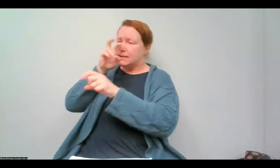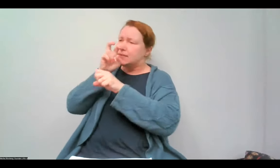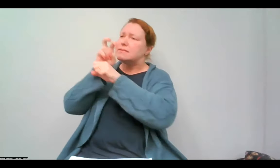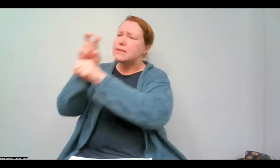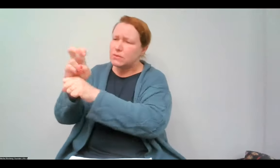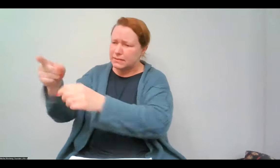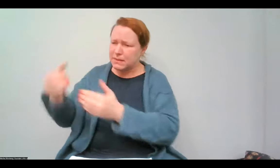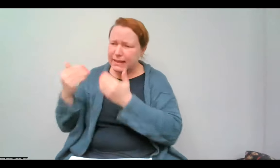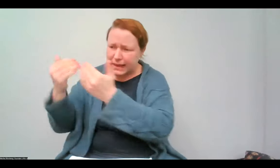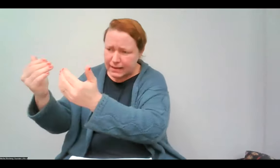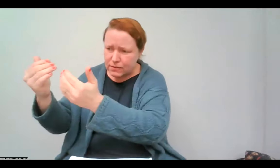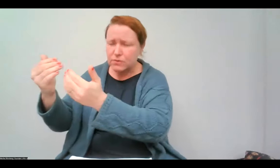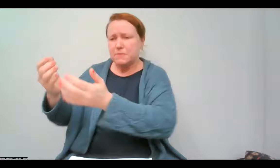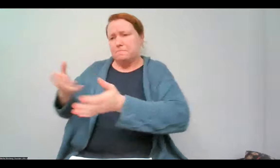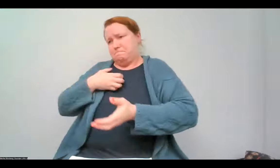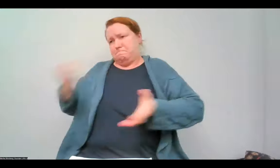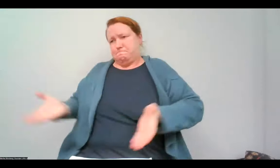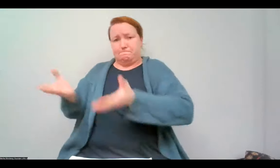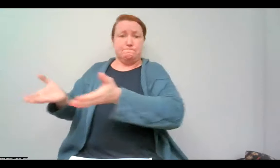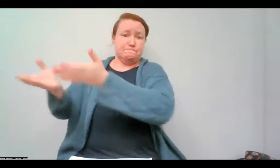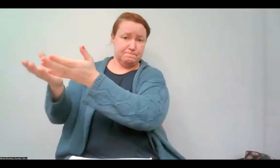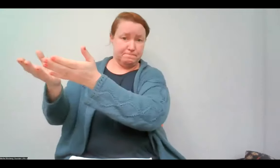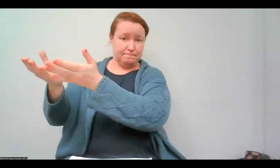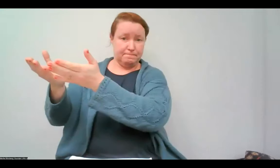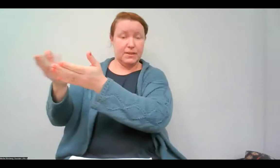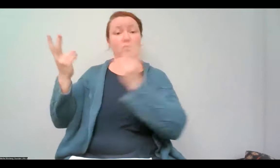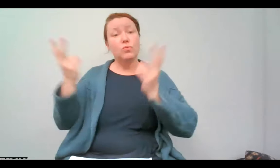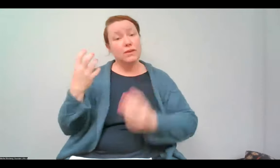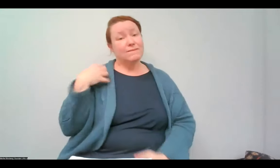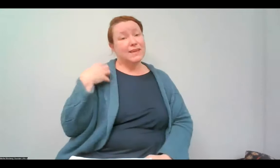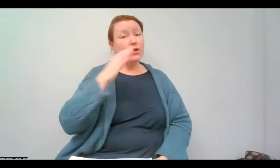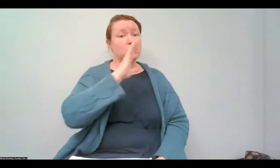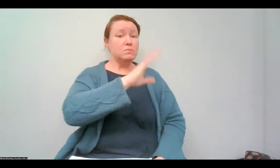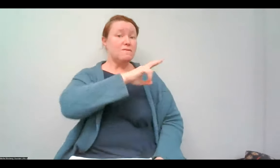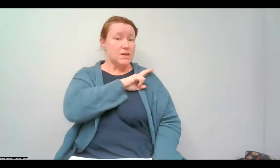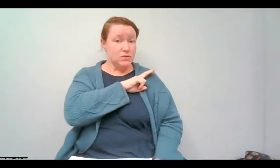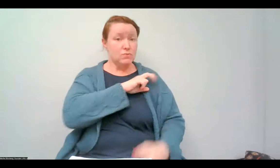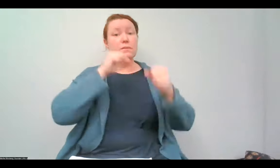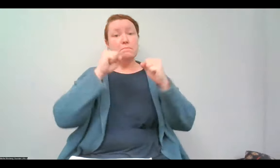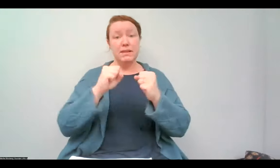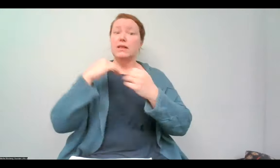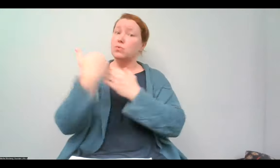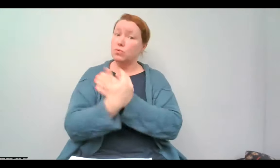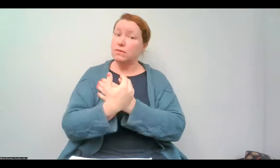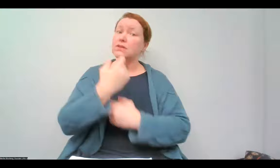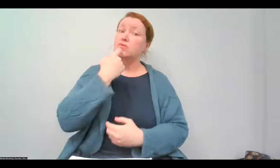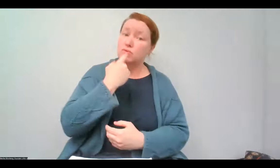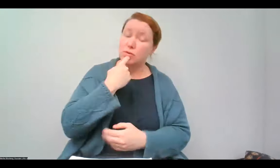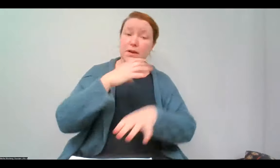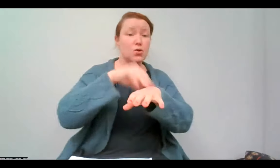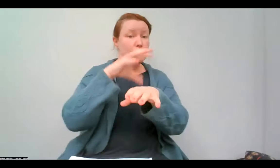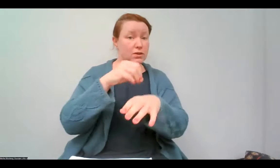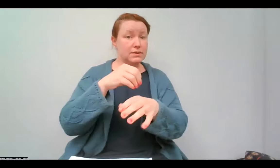yleinen viestintä ja asiointi pitäisi olla esteettömyyttä, niin sitä pitäisi seurata tässä samalla. Kuitenkin sehän on